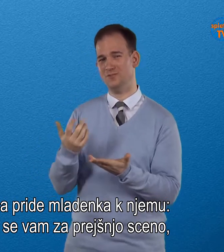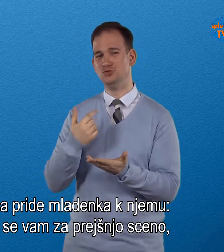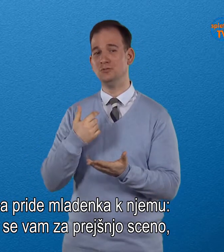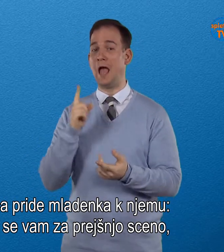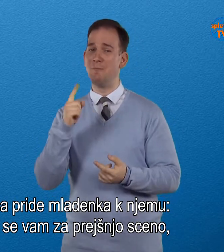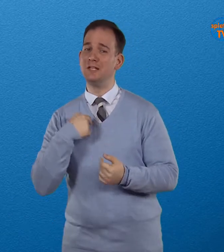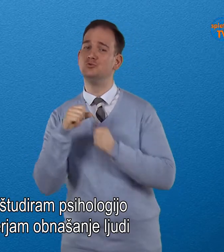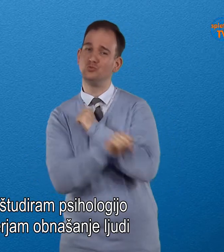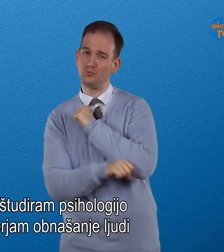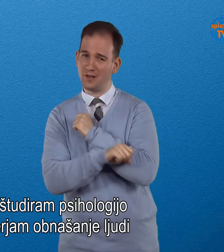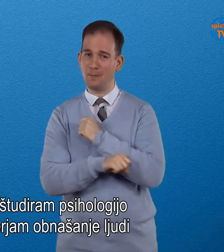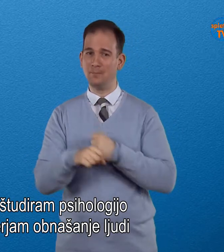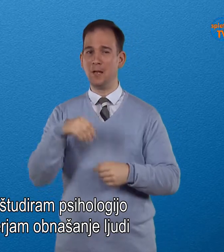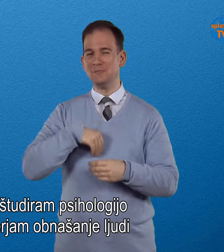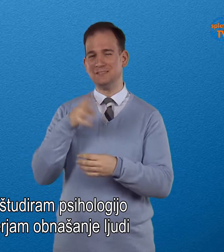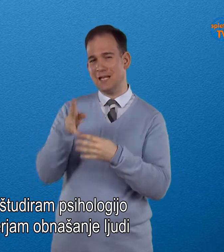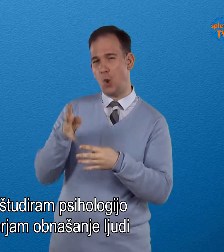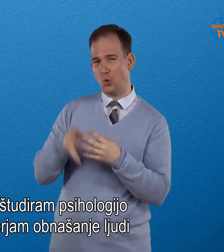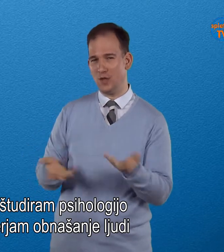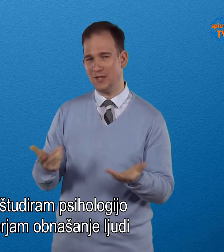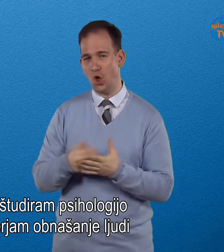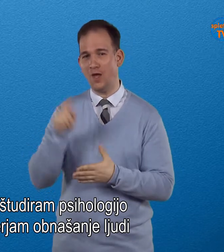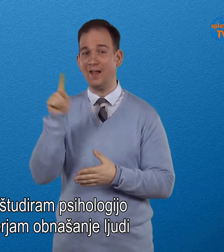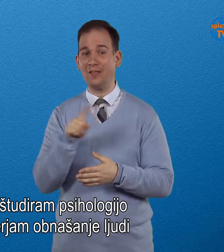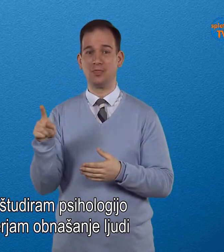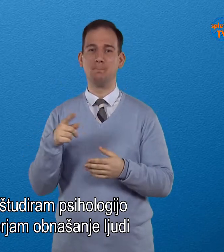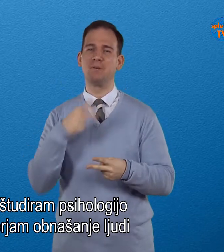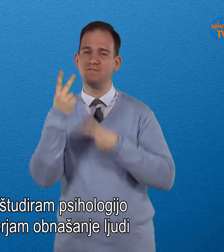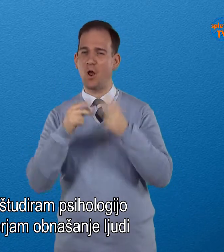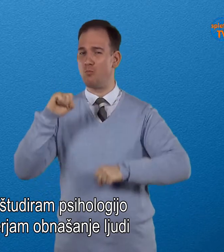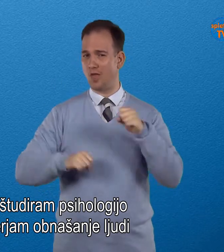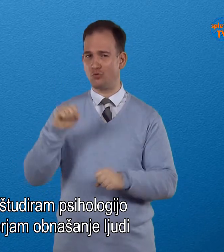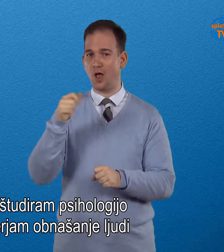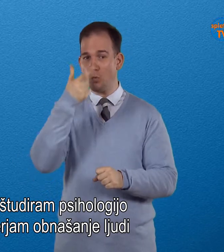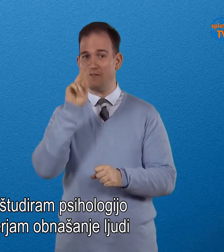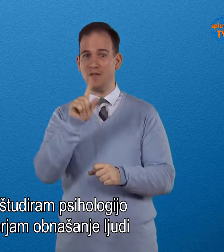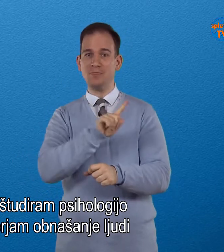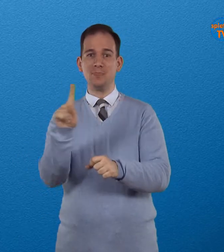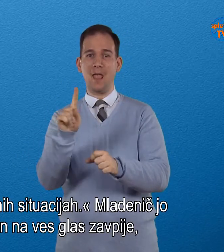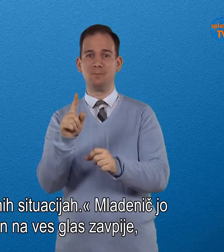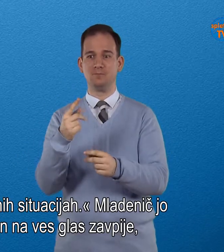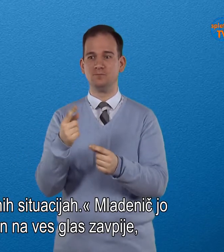ampak študiram psihologijo in preverjam obnašanje ljudi v nepredvidenih situacijah."